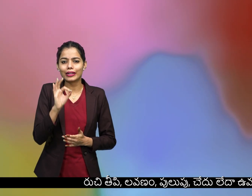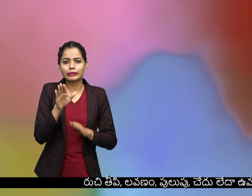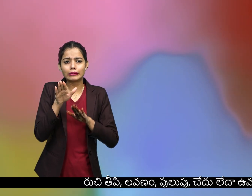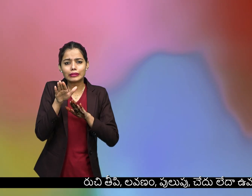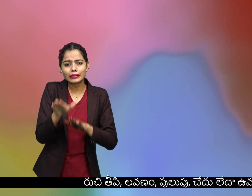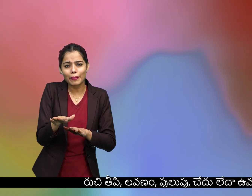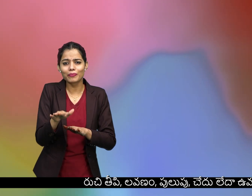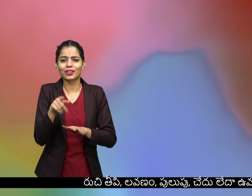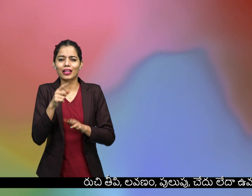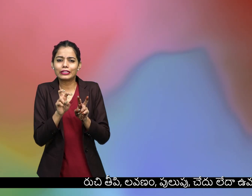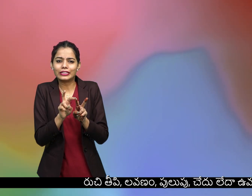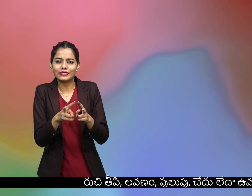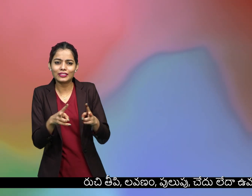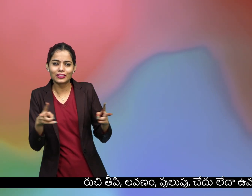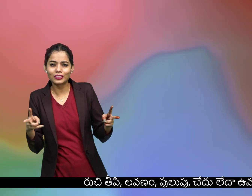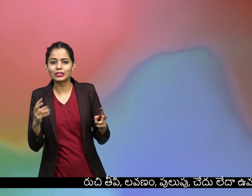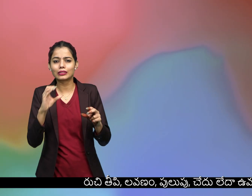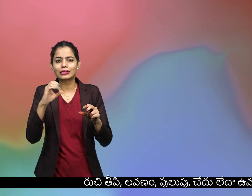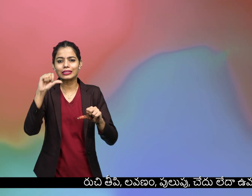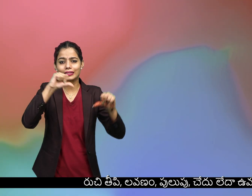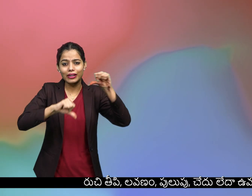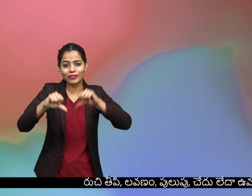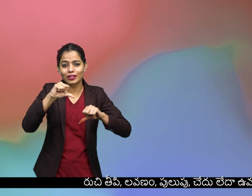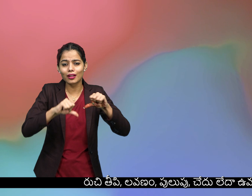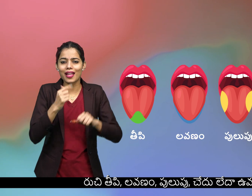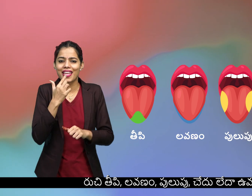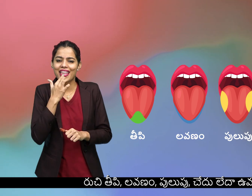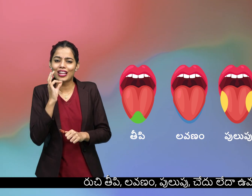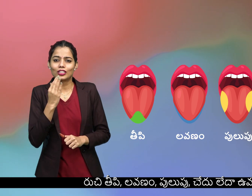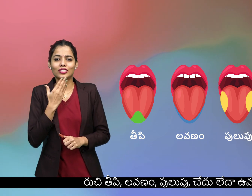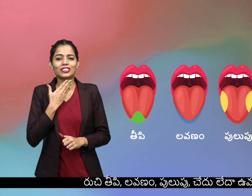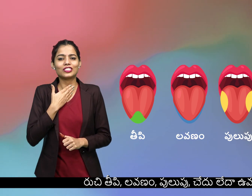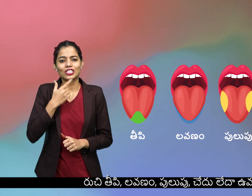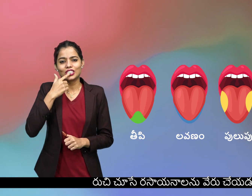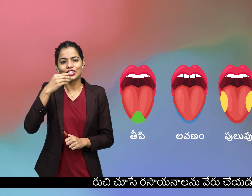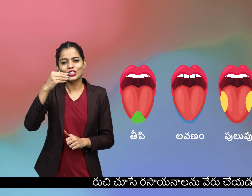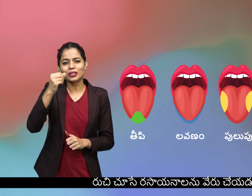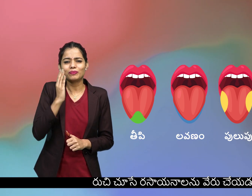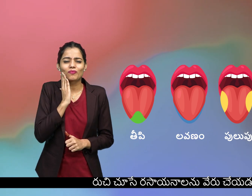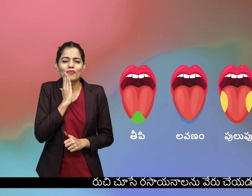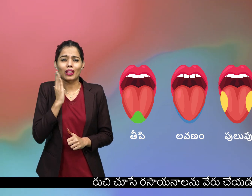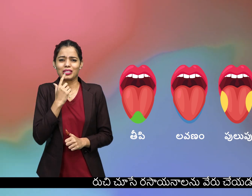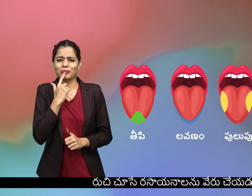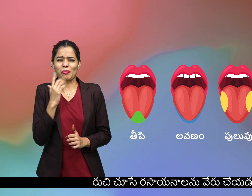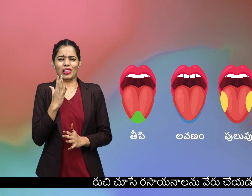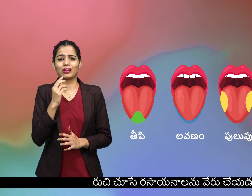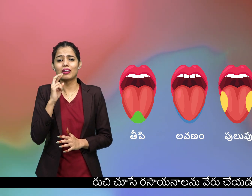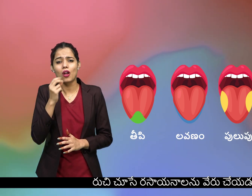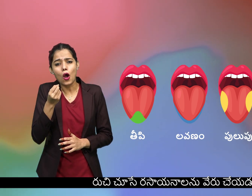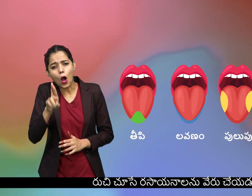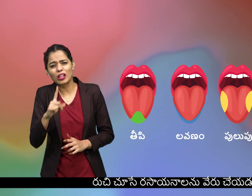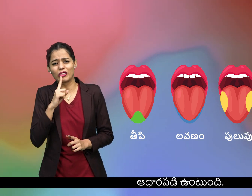రుచి, తీపి, లవణం, పులుపు, చేదు లేదా ఉమామిని రుచి చూసే రసాయనాలను